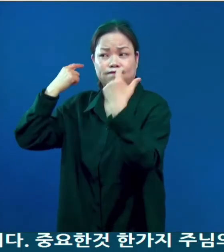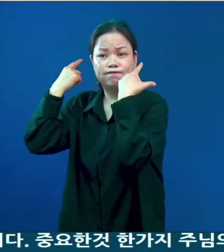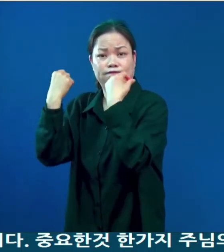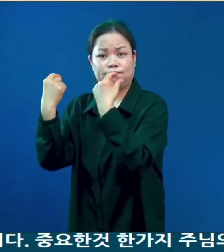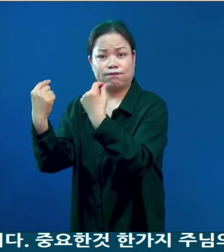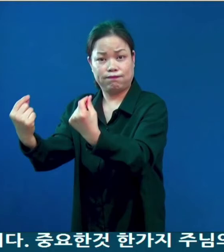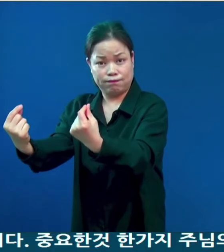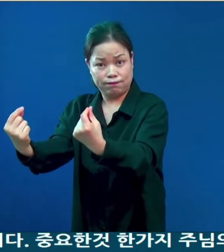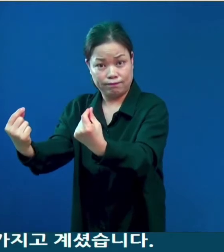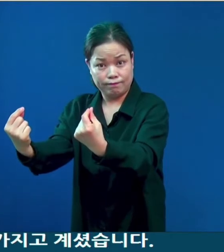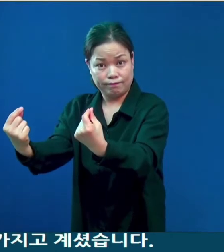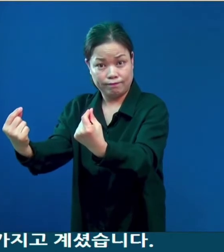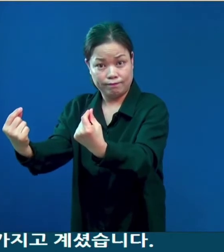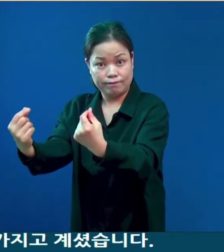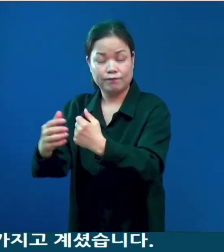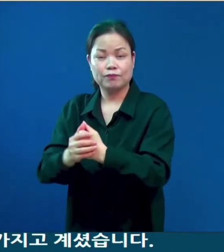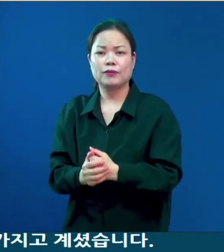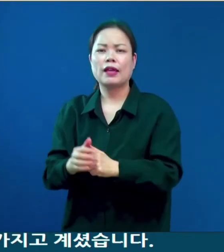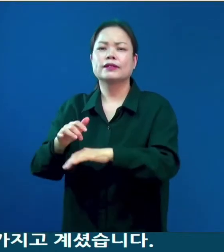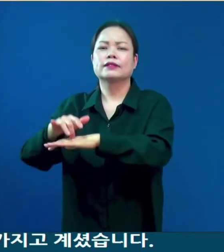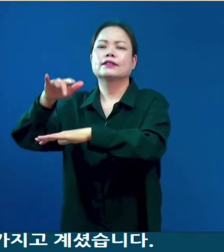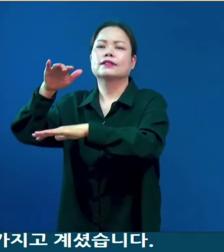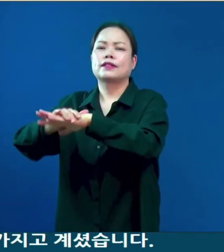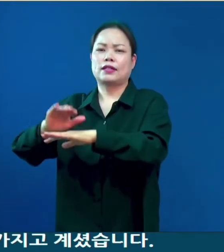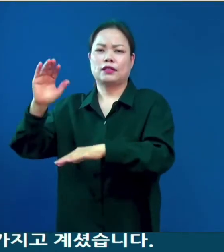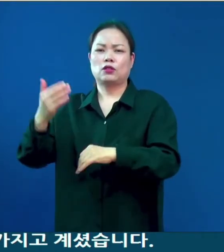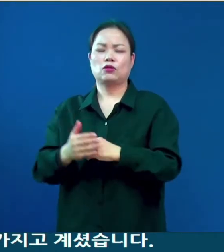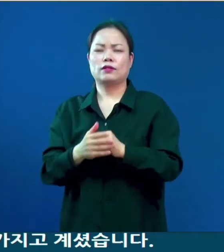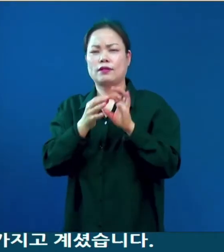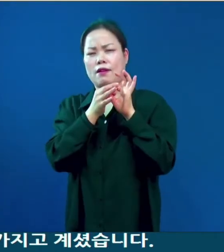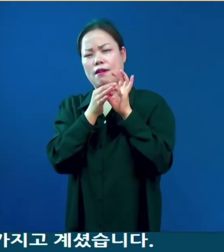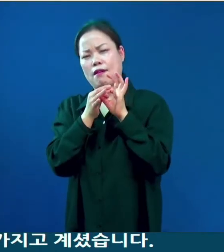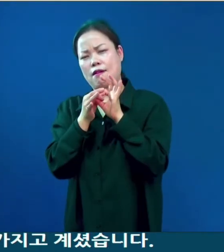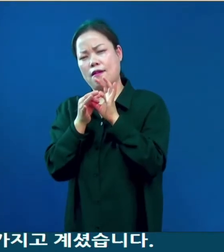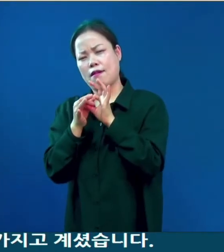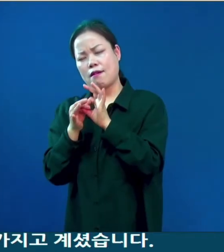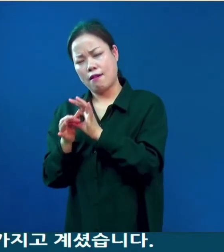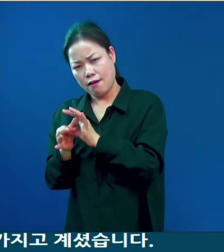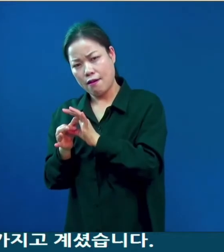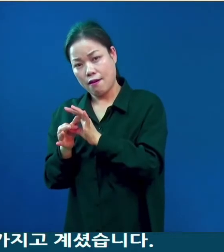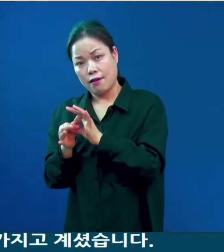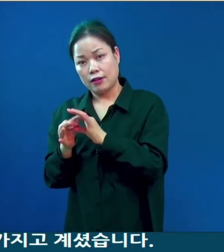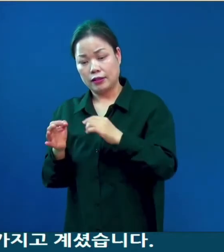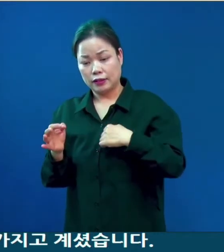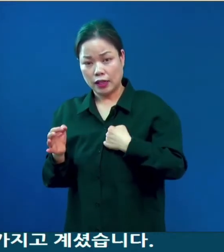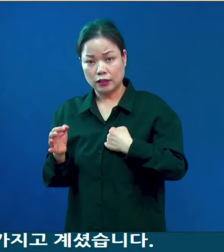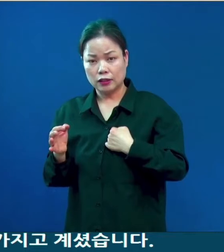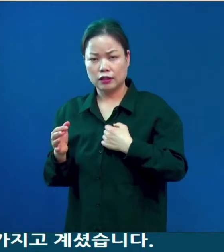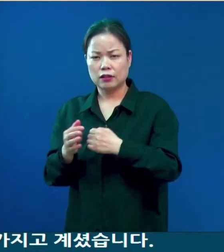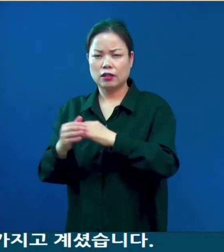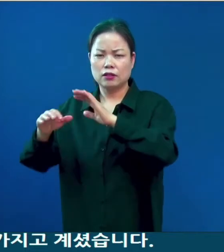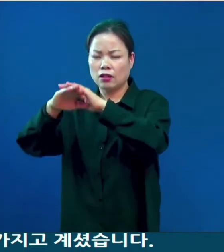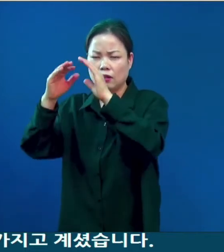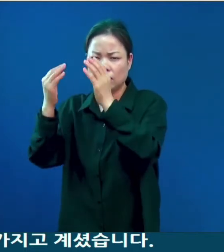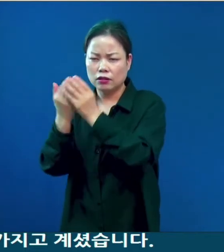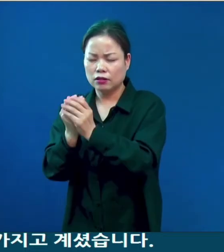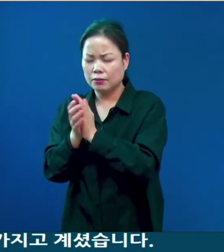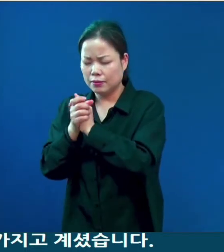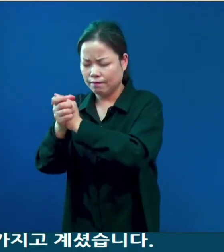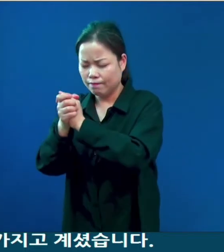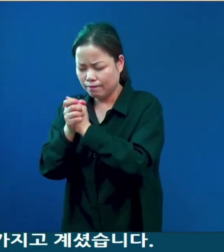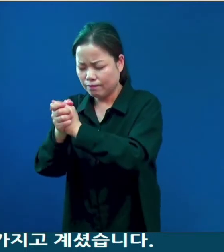한결같이 그야말로 습관이 되도록 지속적으로 정말 자신의 전 존재를 짜내어 드리는 이